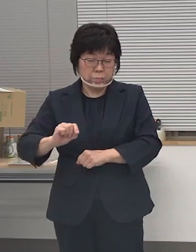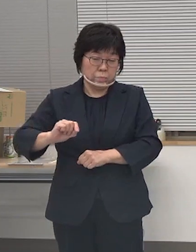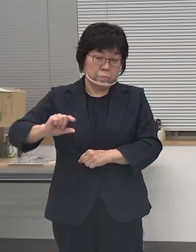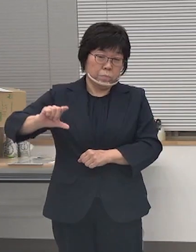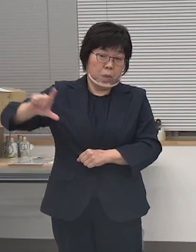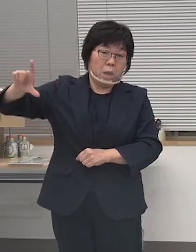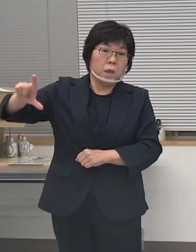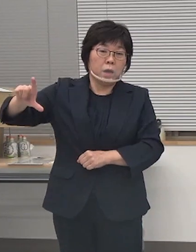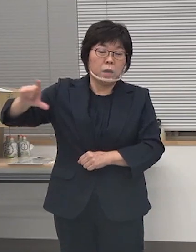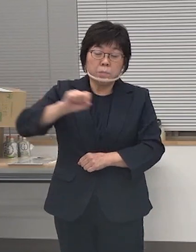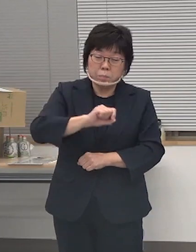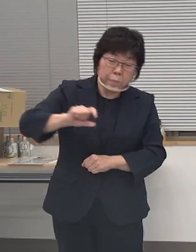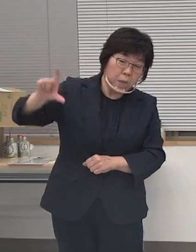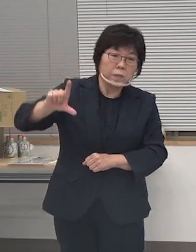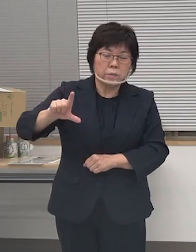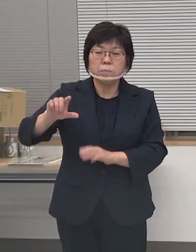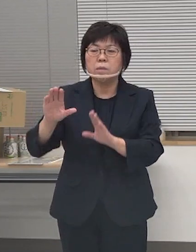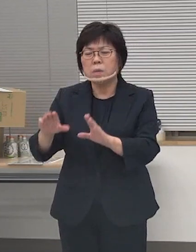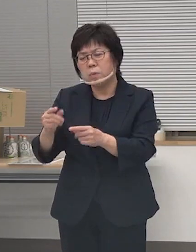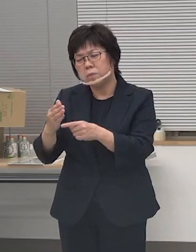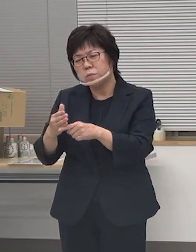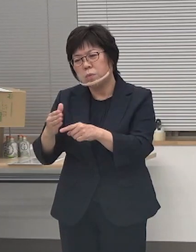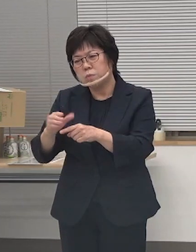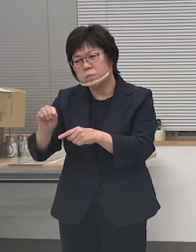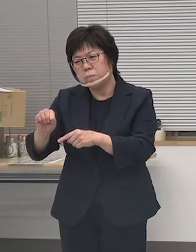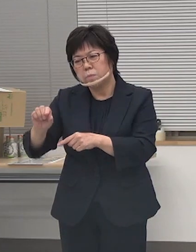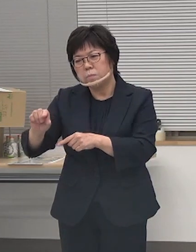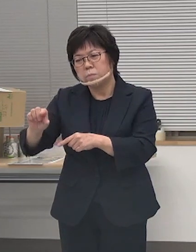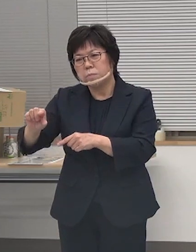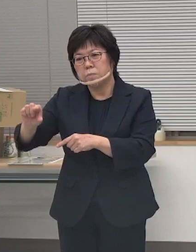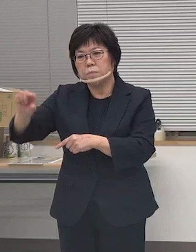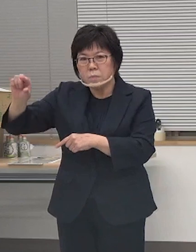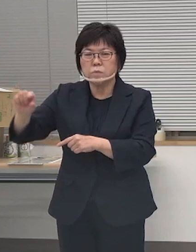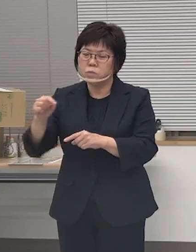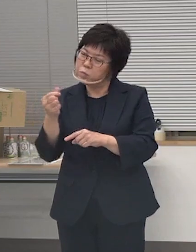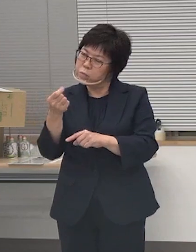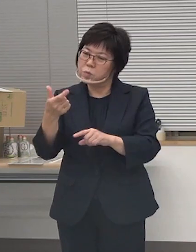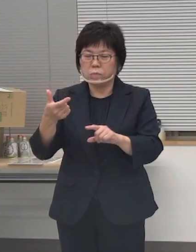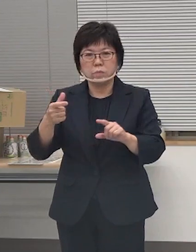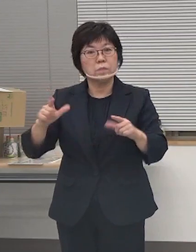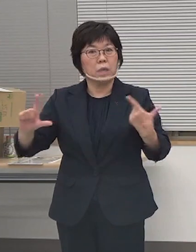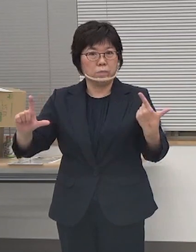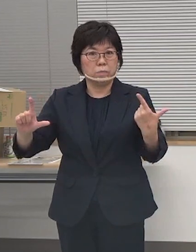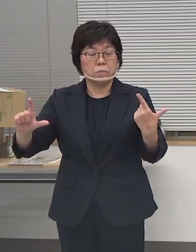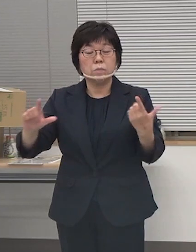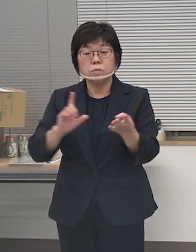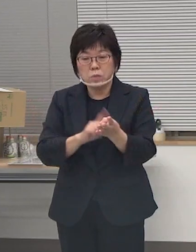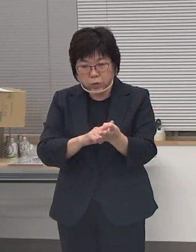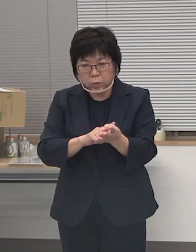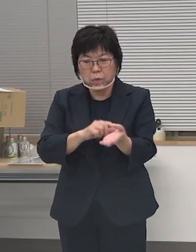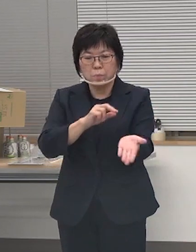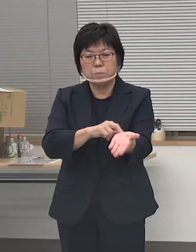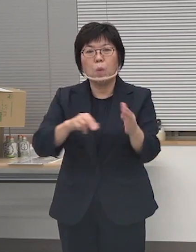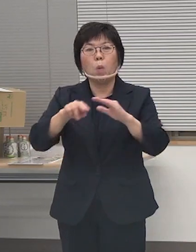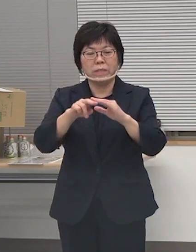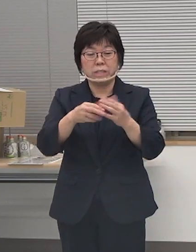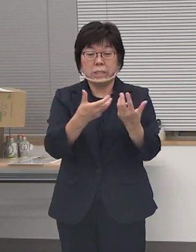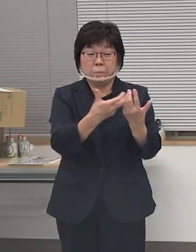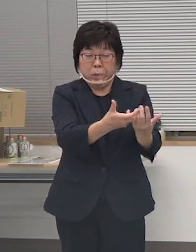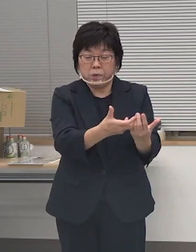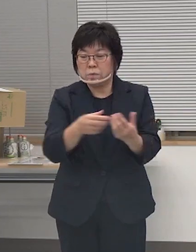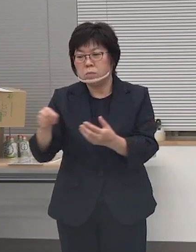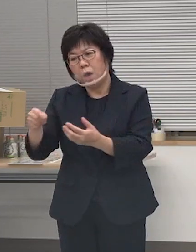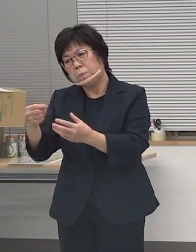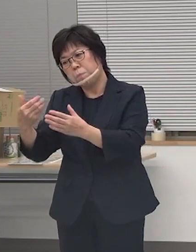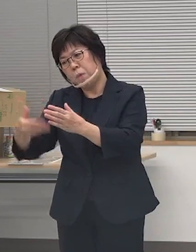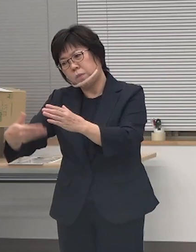ゆっくりであること、あるいはその病床の占有率がはるかに低いこと、さらには陽性率についても